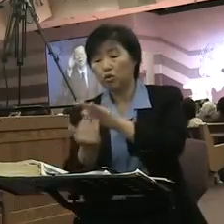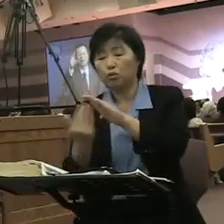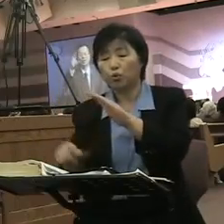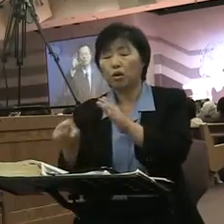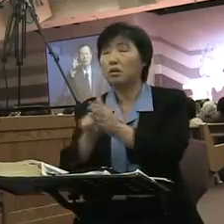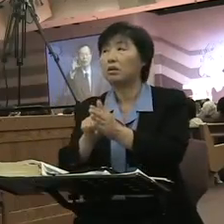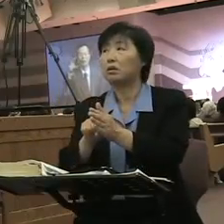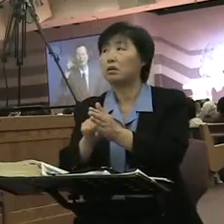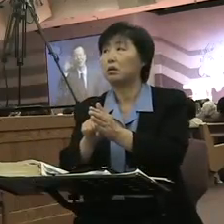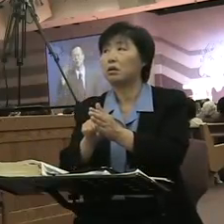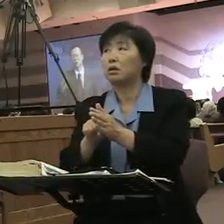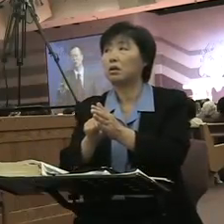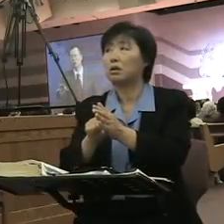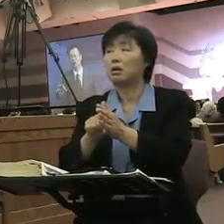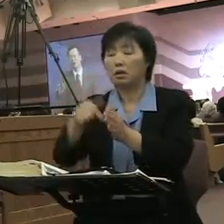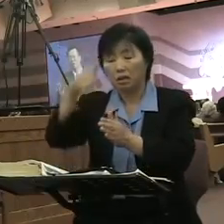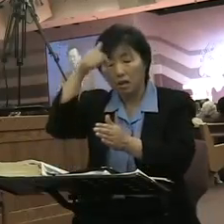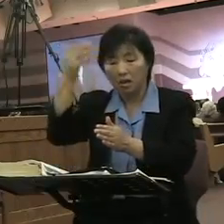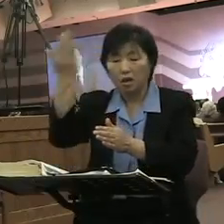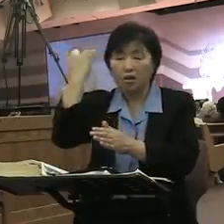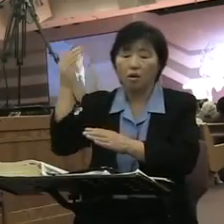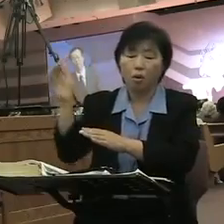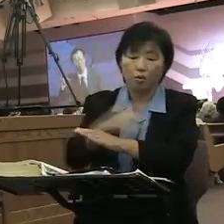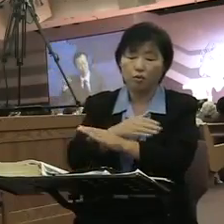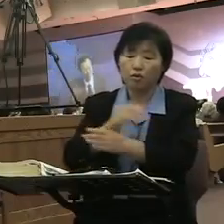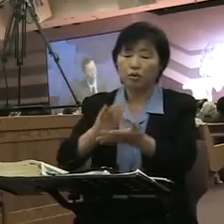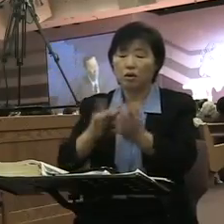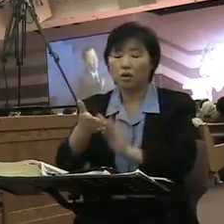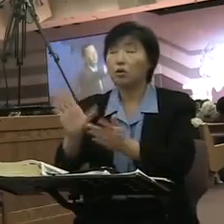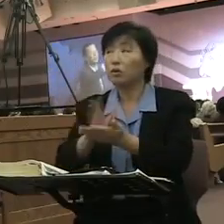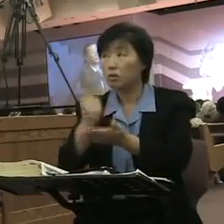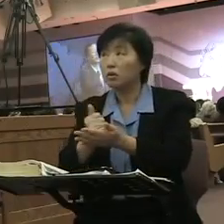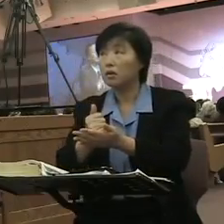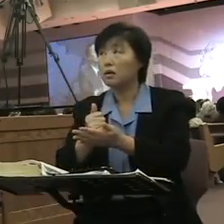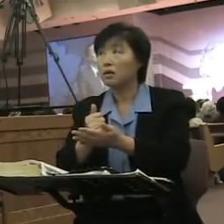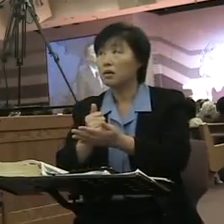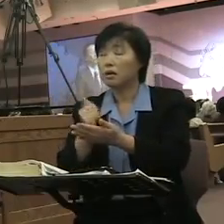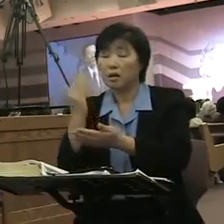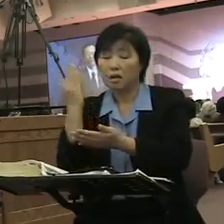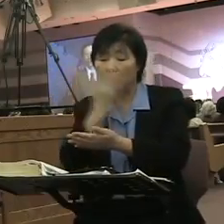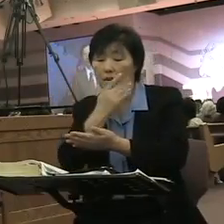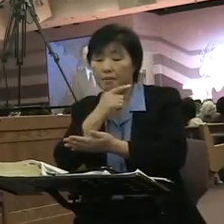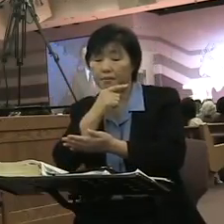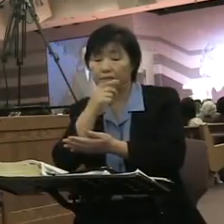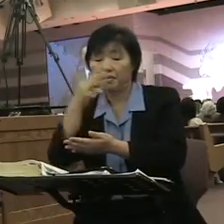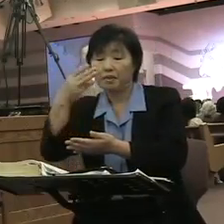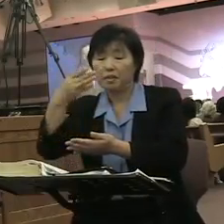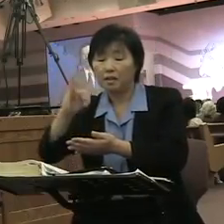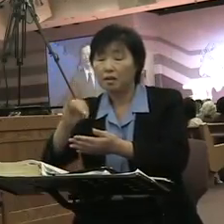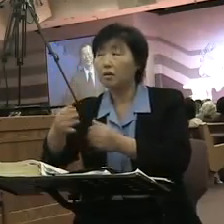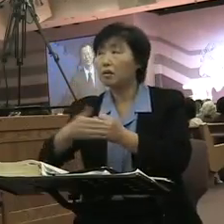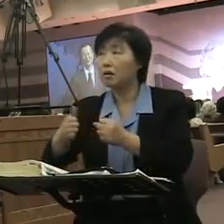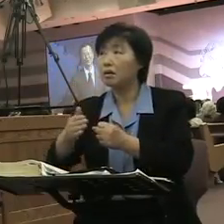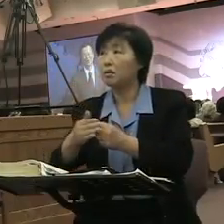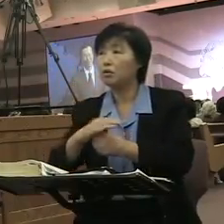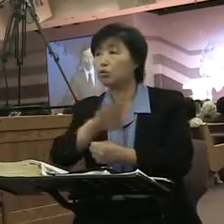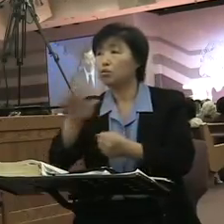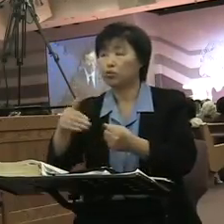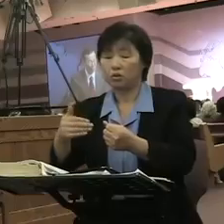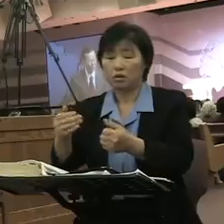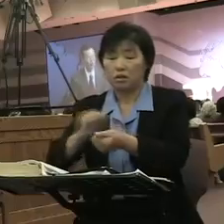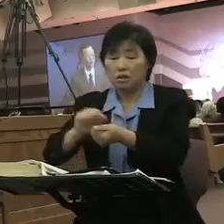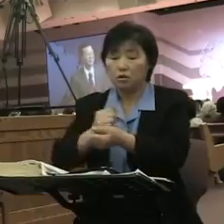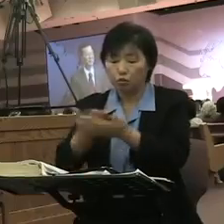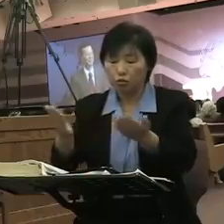위하여서 창세전부터 예수 그리스도의 흠도 티도 없는 피로 인하여 우리를 씻어주시겠다고